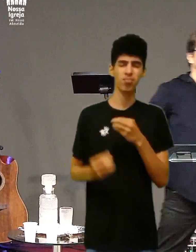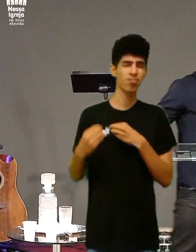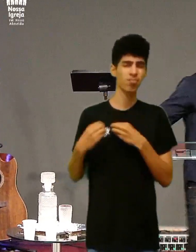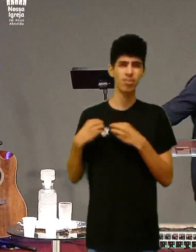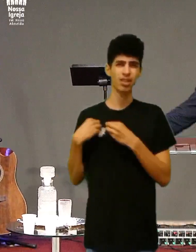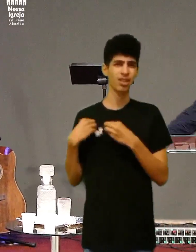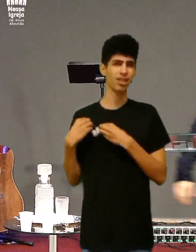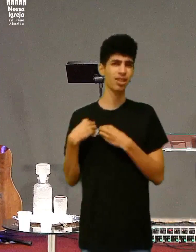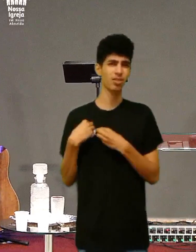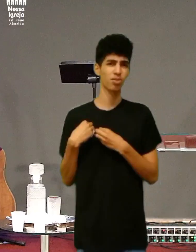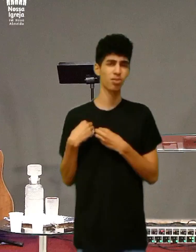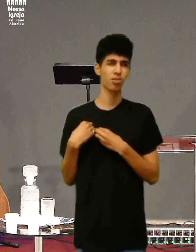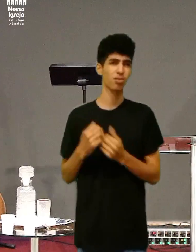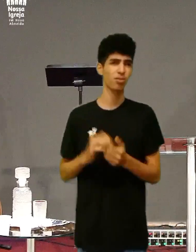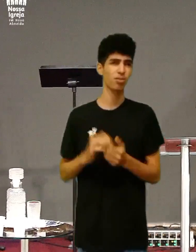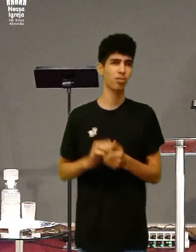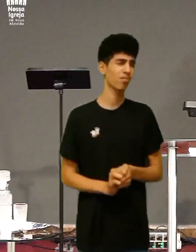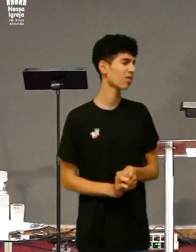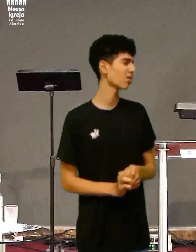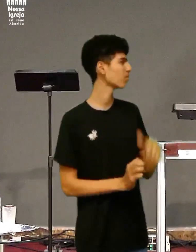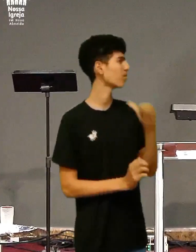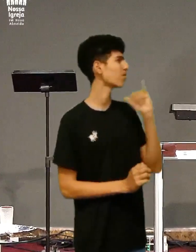eu sou esse esqueleto.